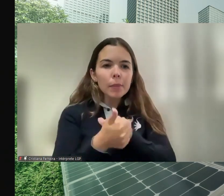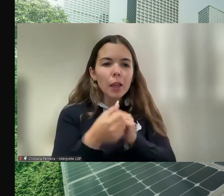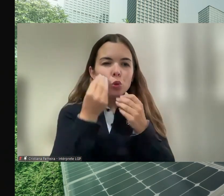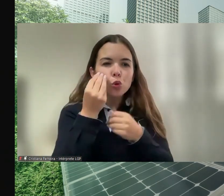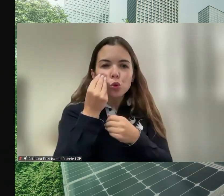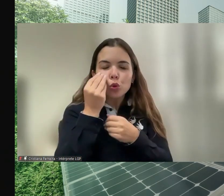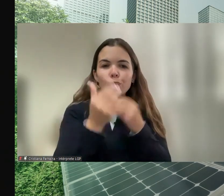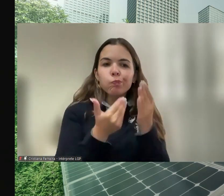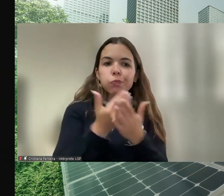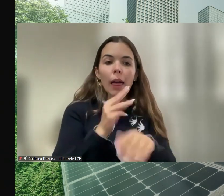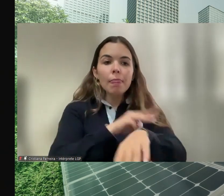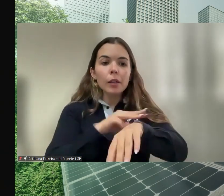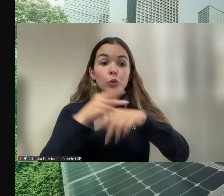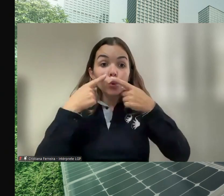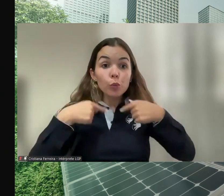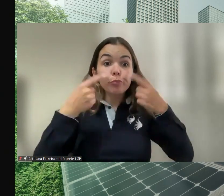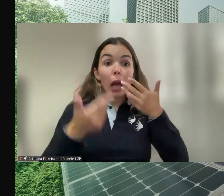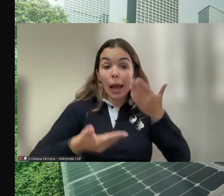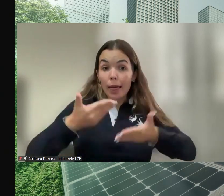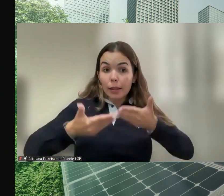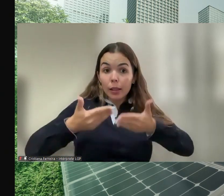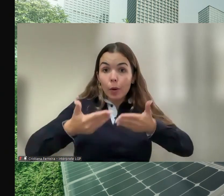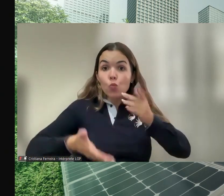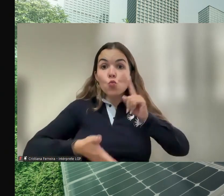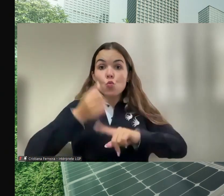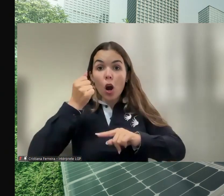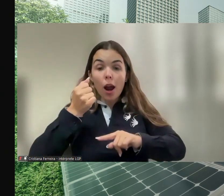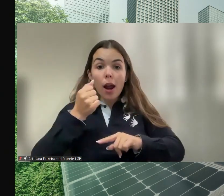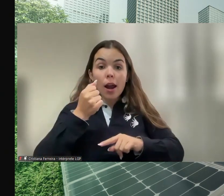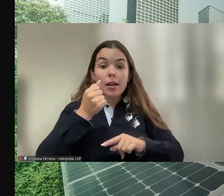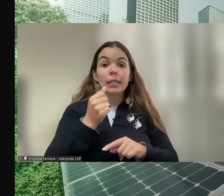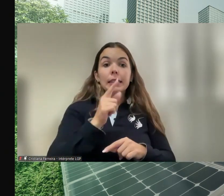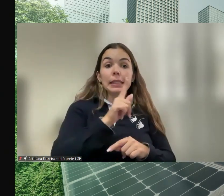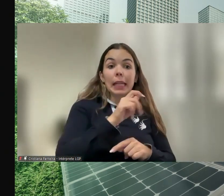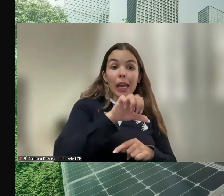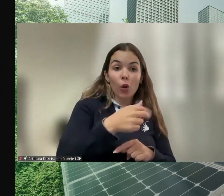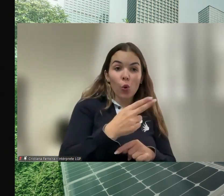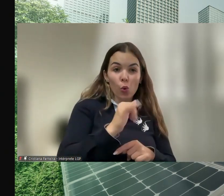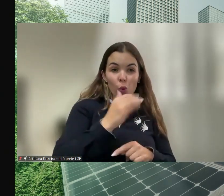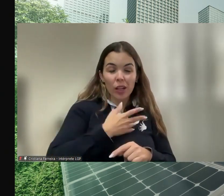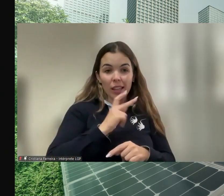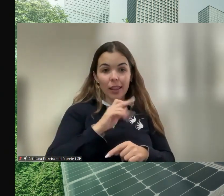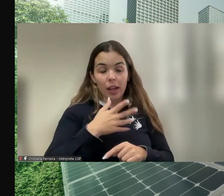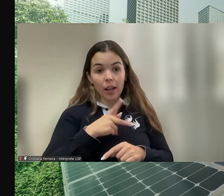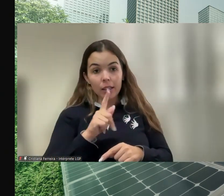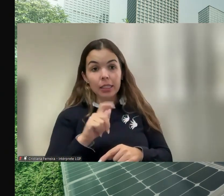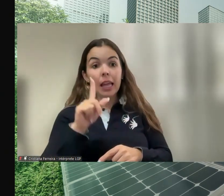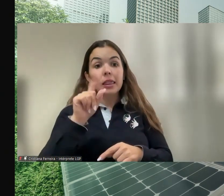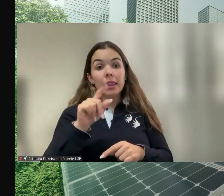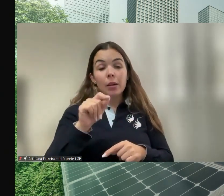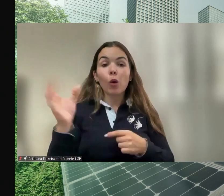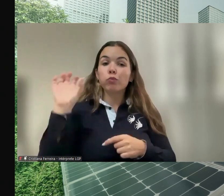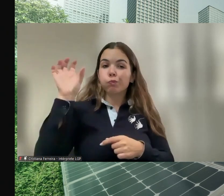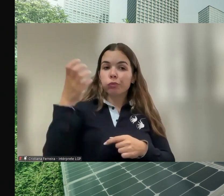que a administração pública consegue equilibrar este conceito de equidade e resiliência climática e promover